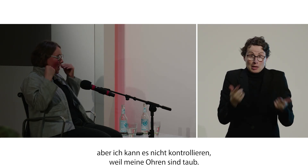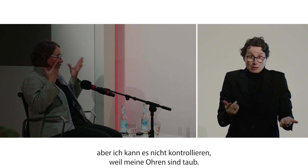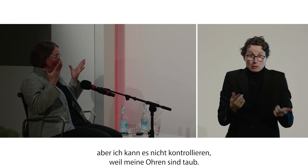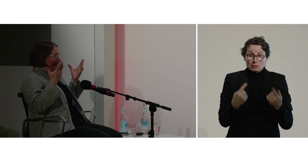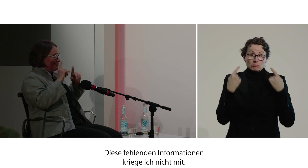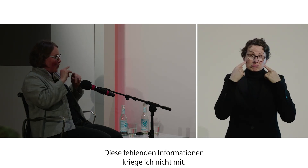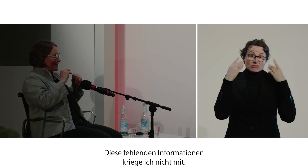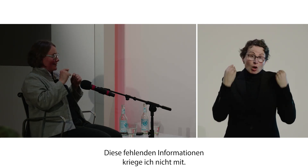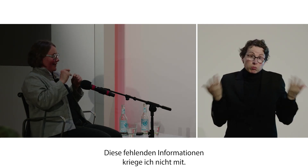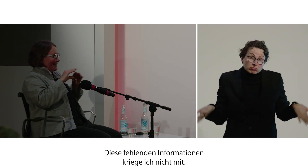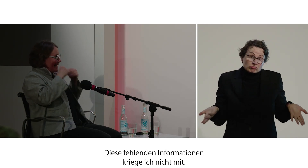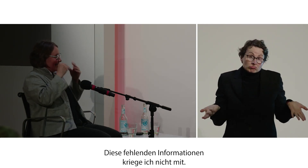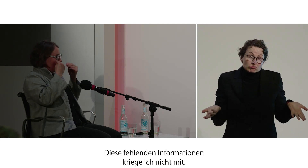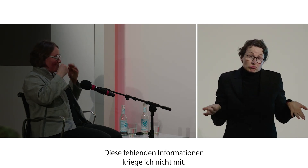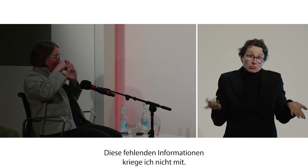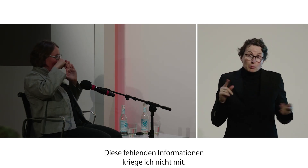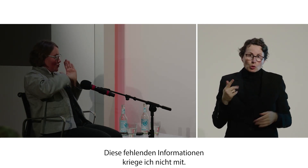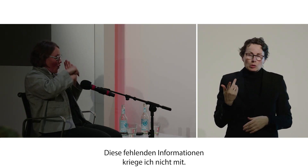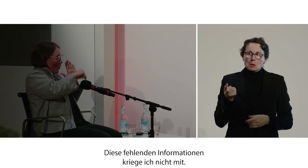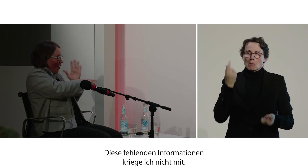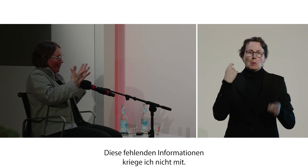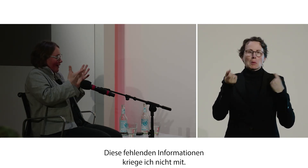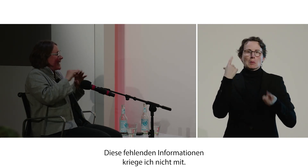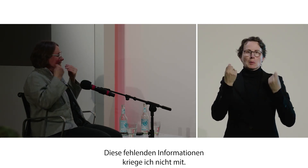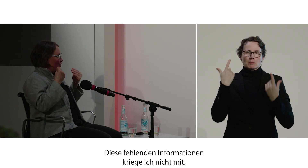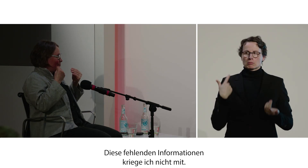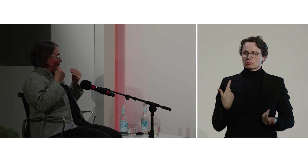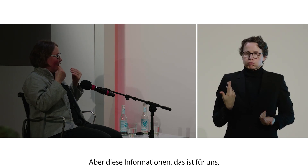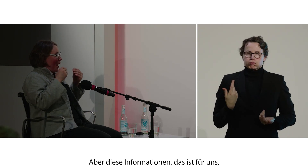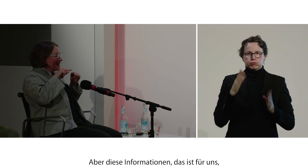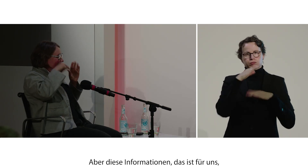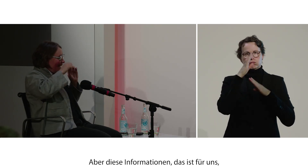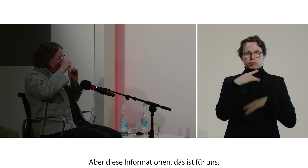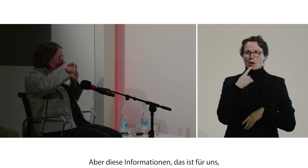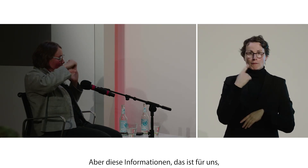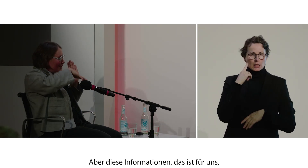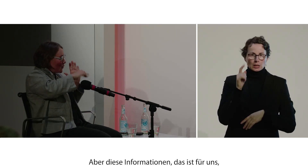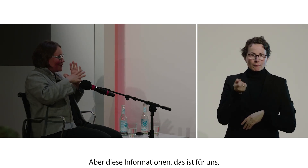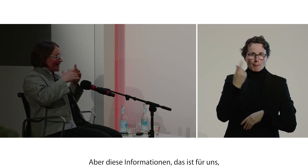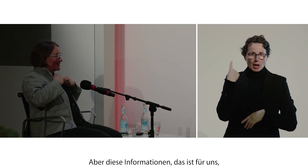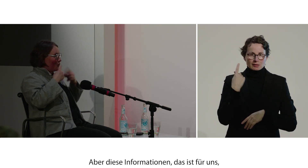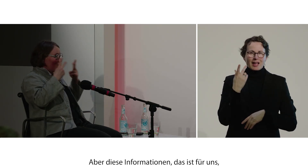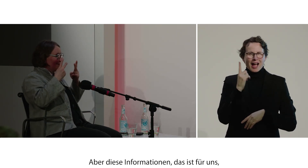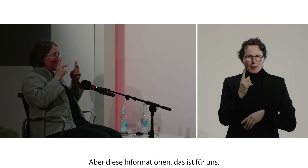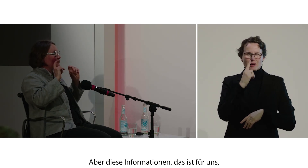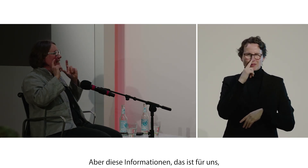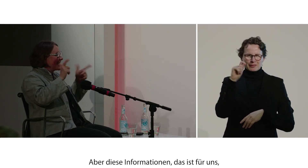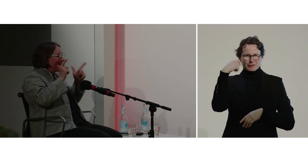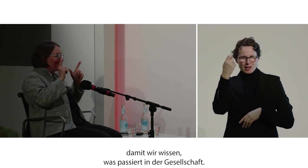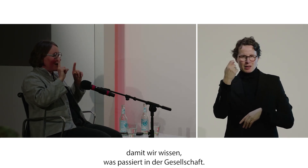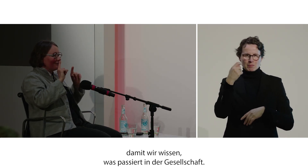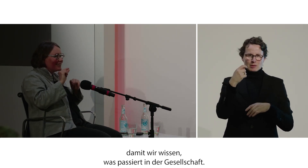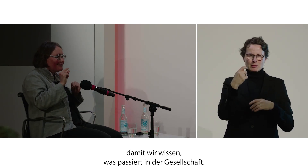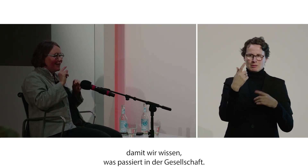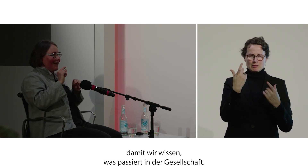Ohren sind kaum, bedeutet diese ganzen Informationen, Loch, Loch, kriege ich nicht mit. Aber diese ganzen Informationen, das ist für uns, damit wir in